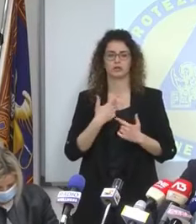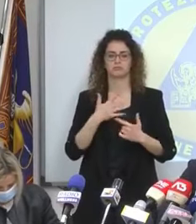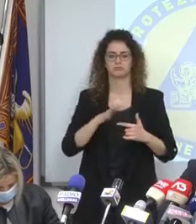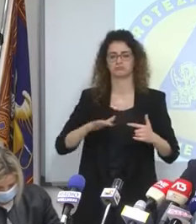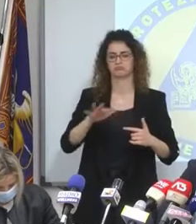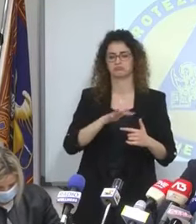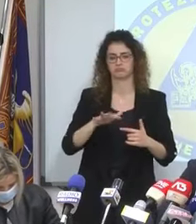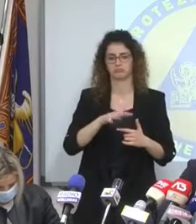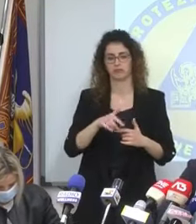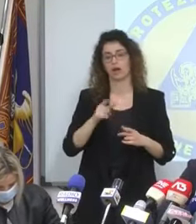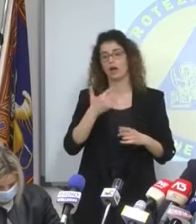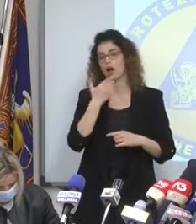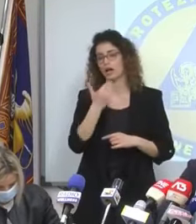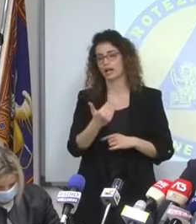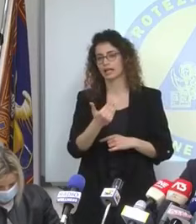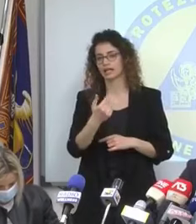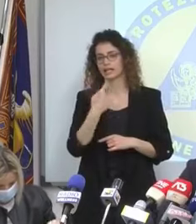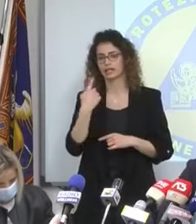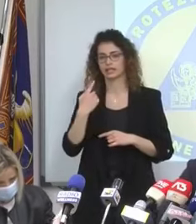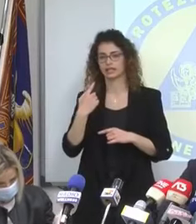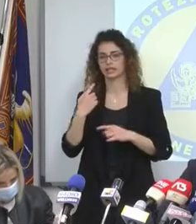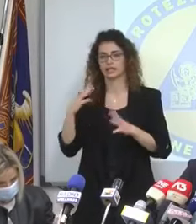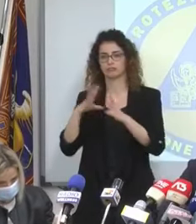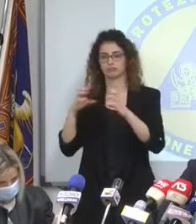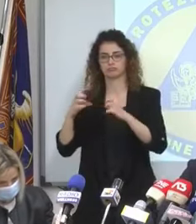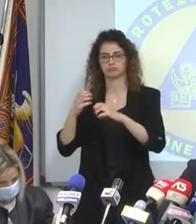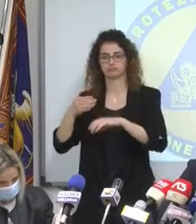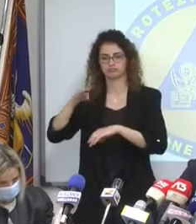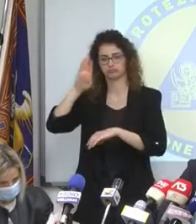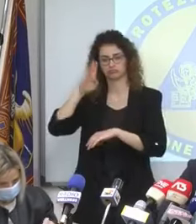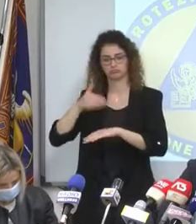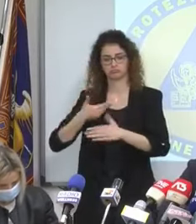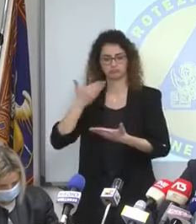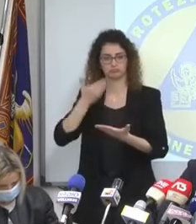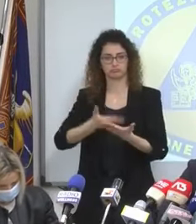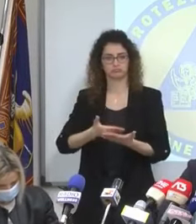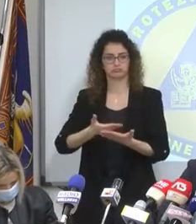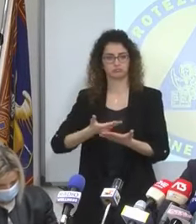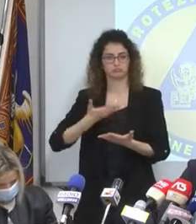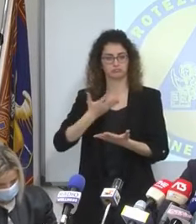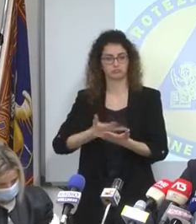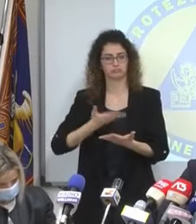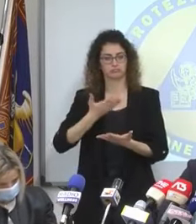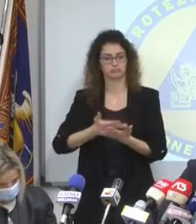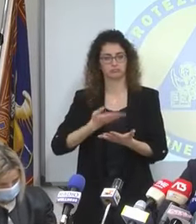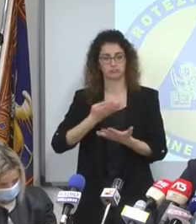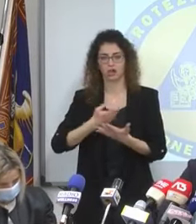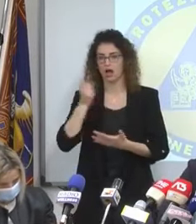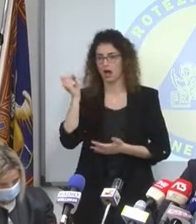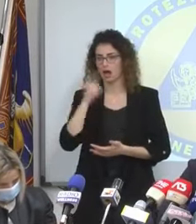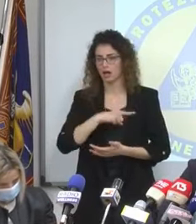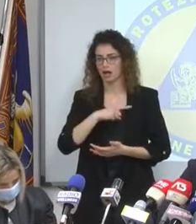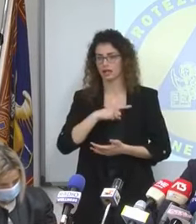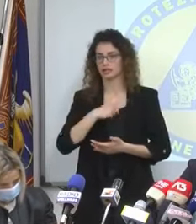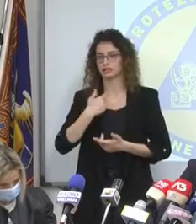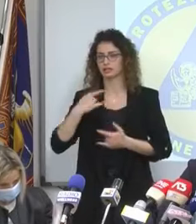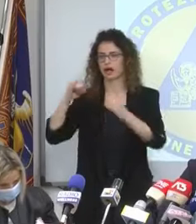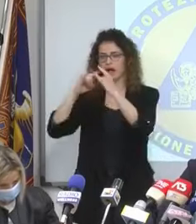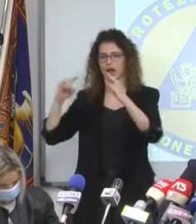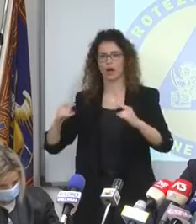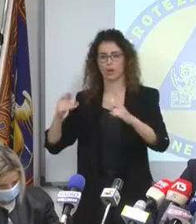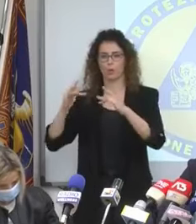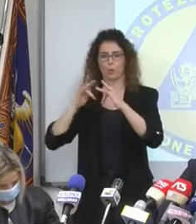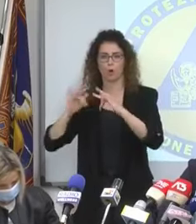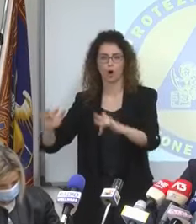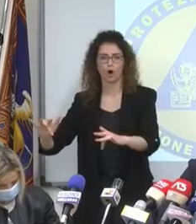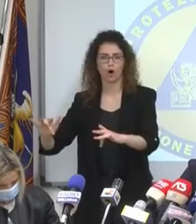quindi ringrazio ad esempio gli imprenditori che ci propongono anche gratuitamente disponibilità, magari di capannoni vuoti che